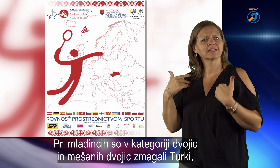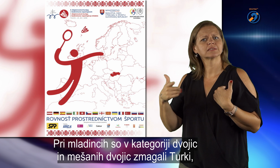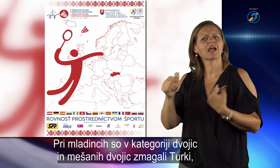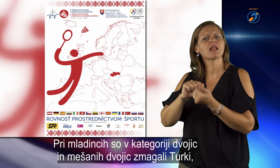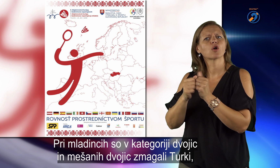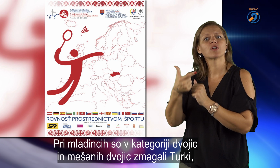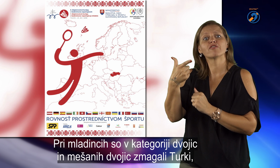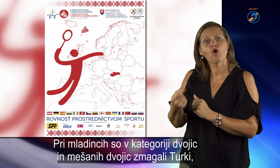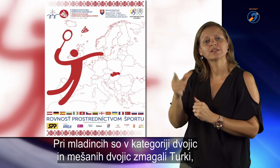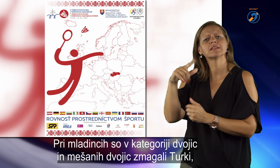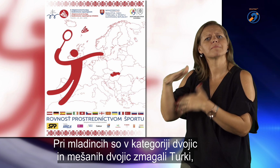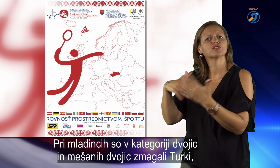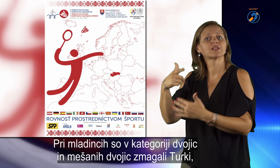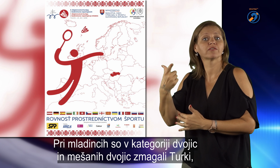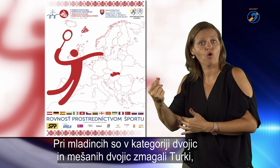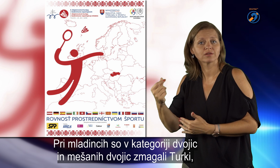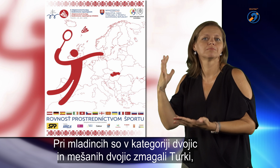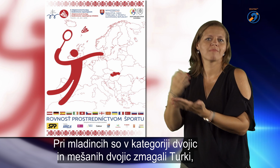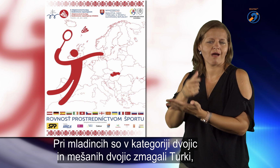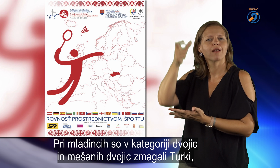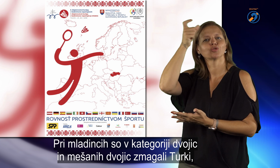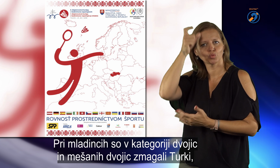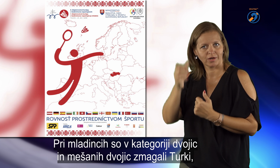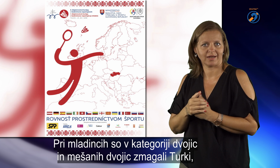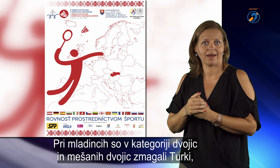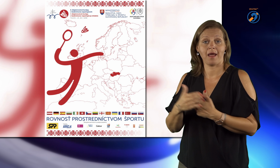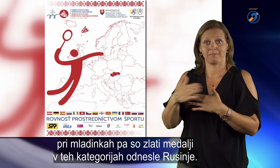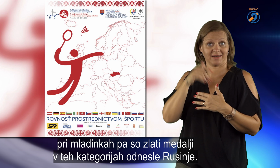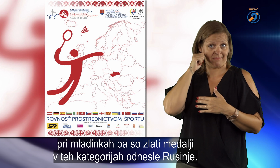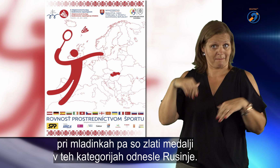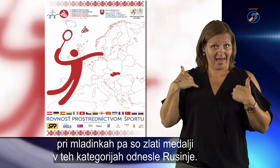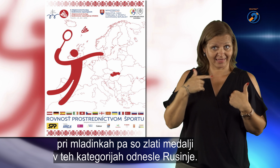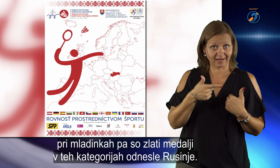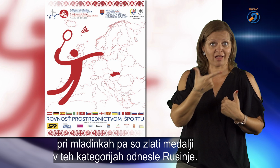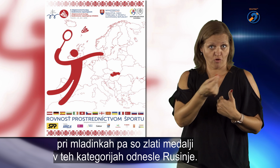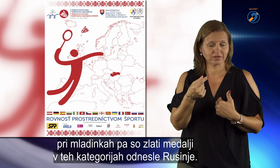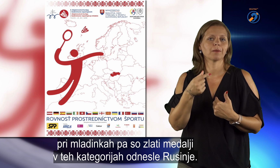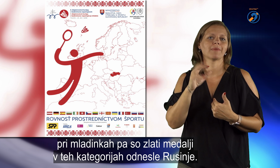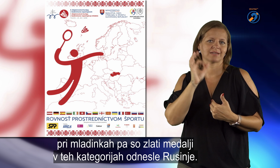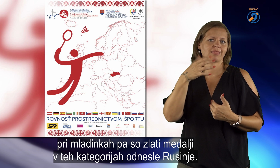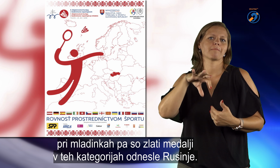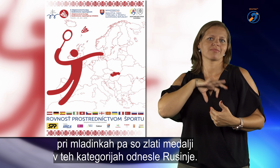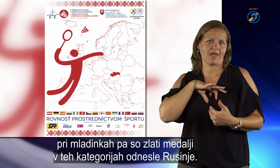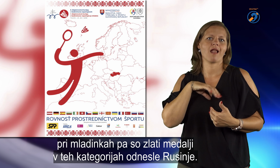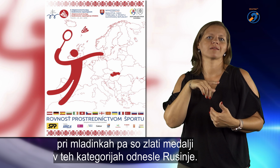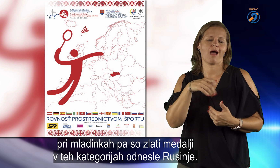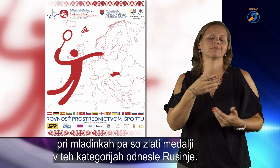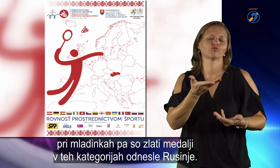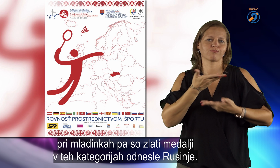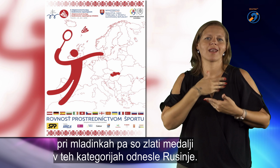kategoriji dvojic in mešanih dvojic zmagali Turki, pri mladenkah pa so zlati medalji v teh kategorijah odnesle Rusinje.